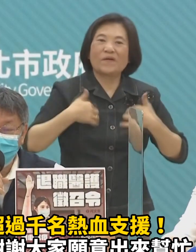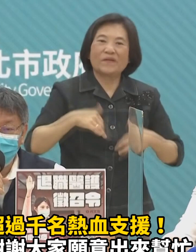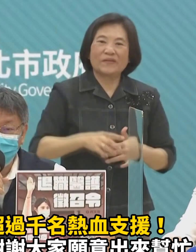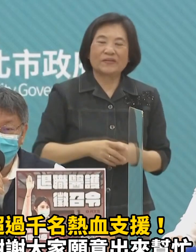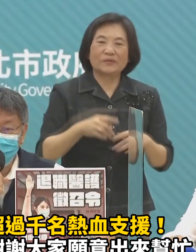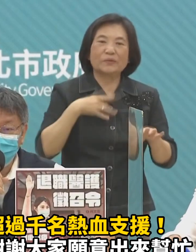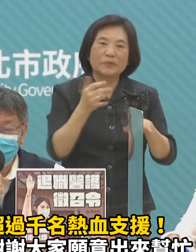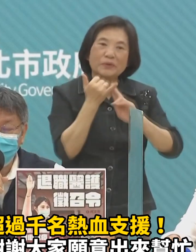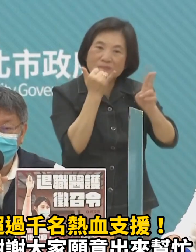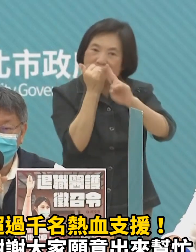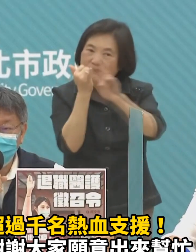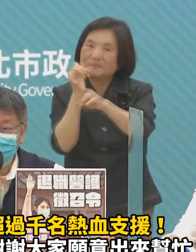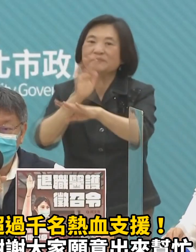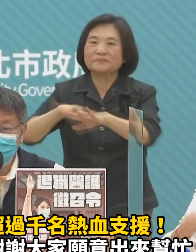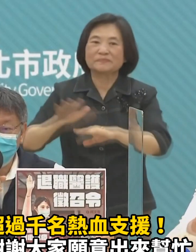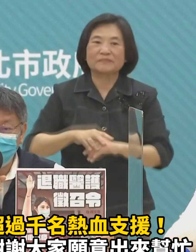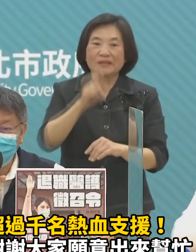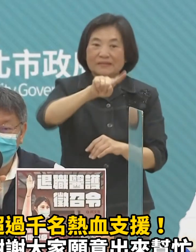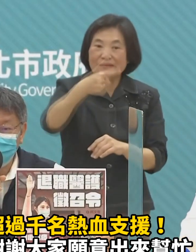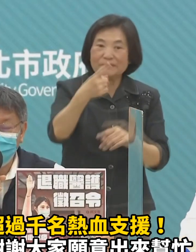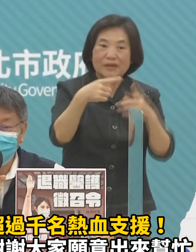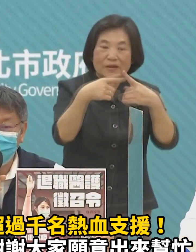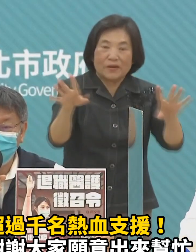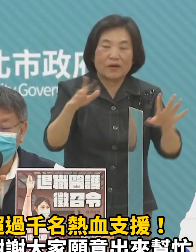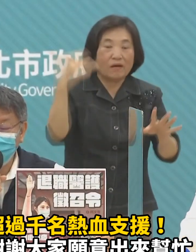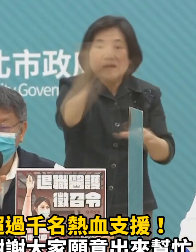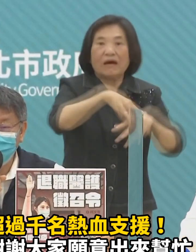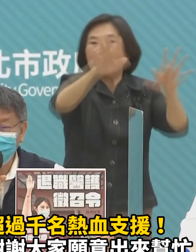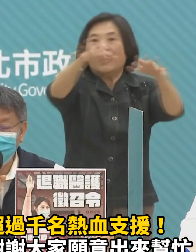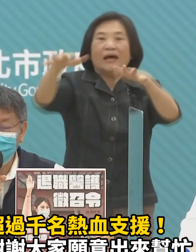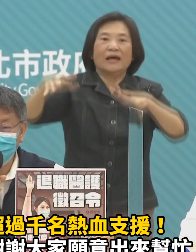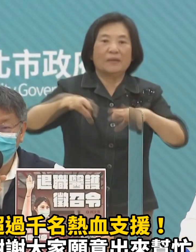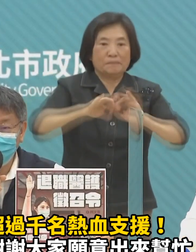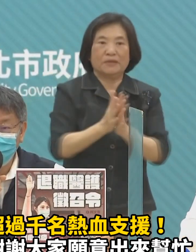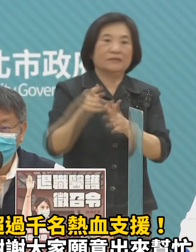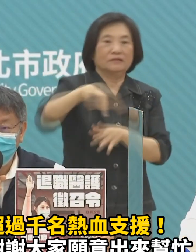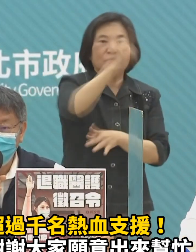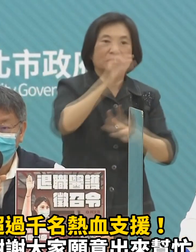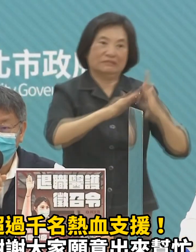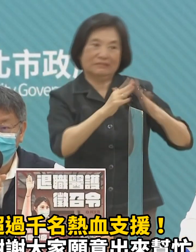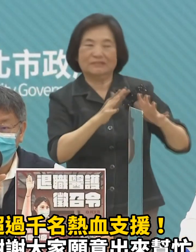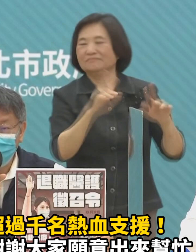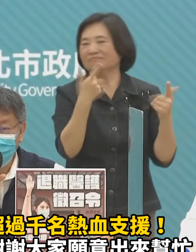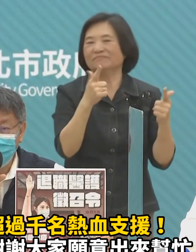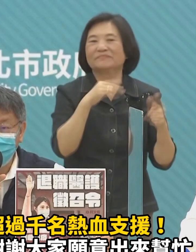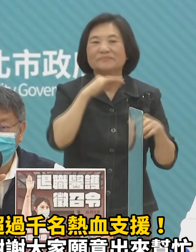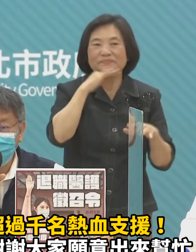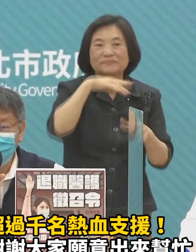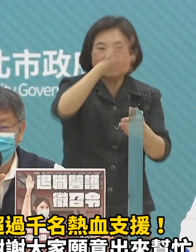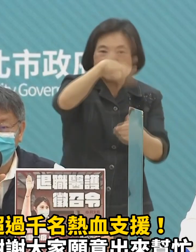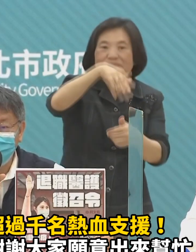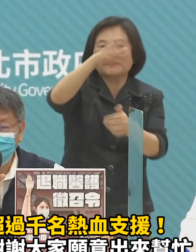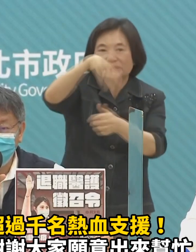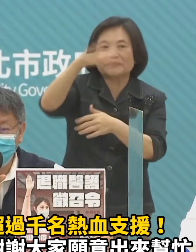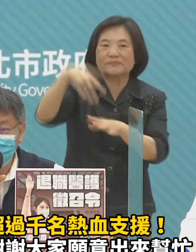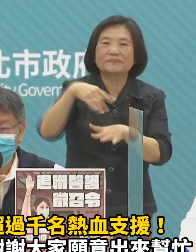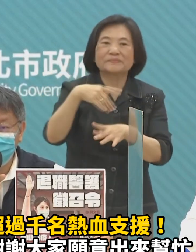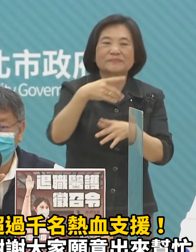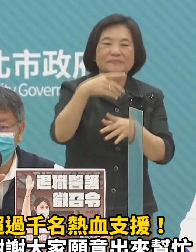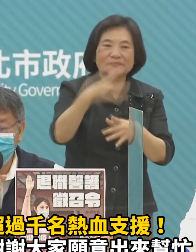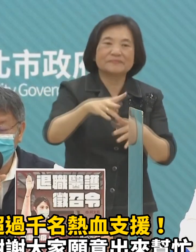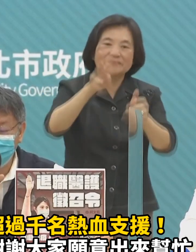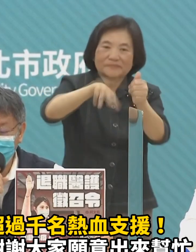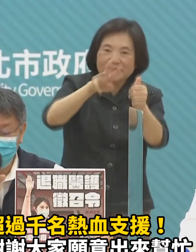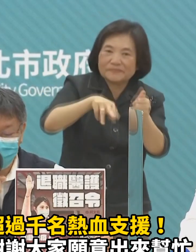我们会打电话通知你啊，因为这1100名也不是一下就全部上前线的哈，因为还是要找来，还是要经过训